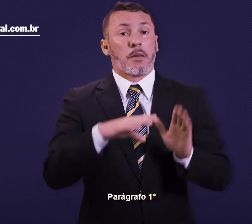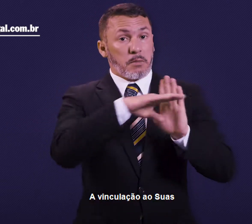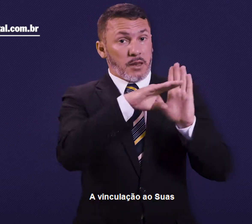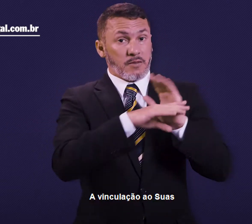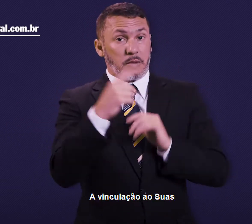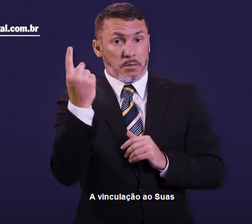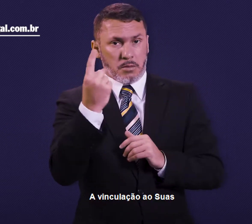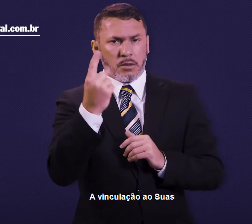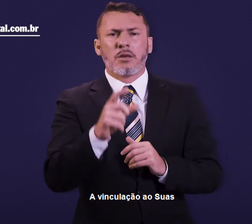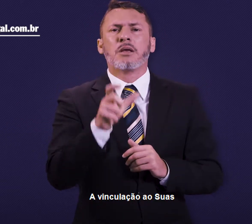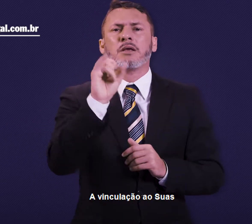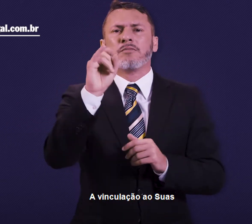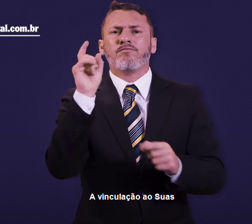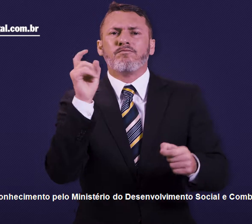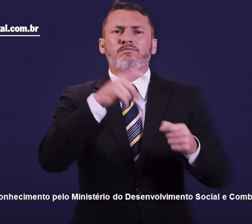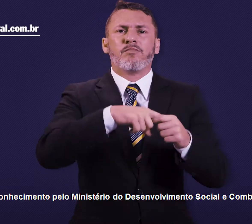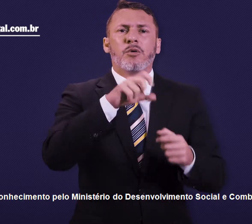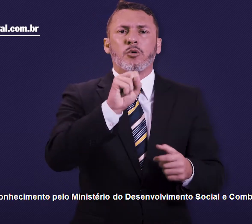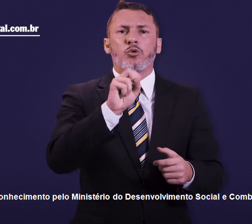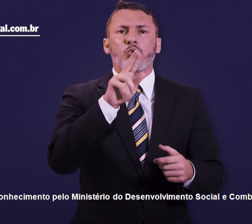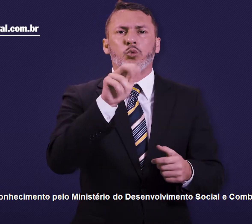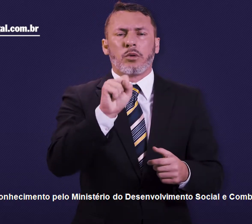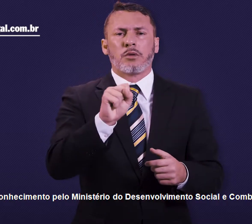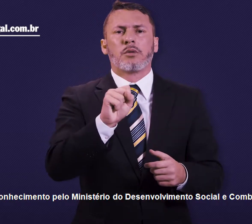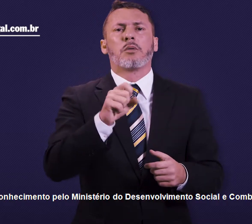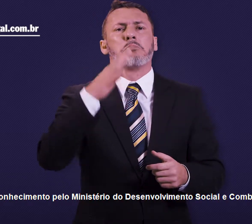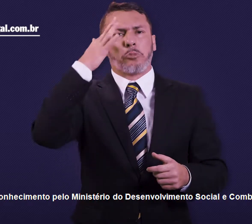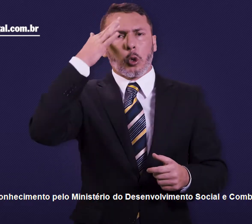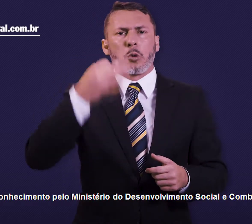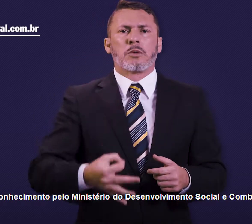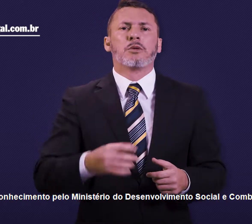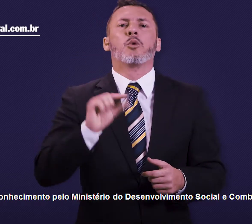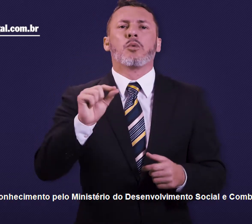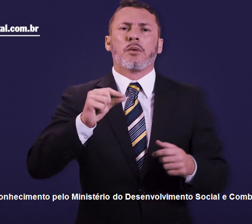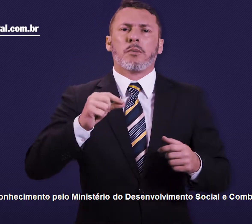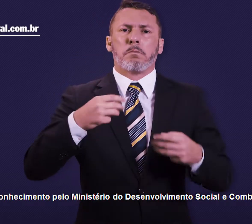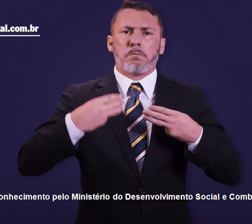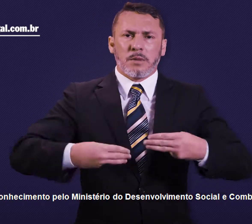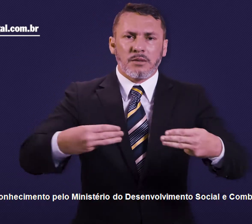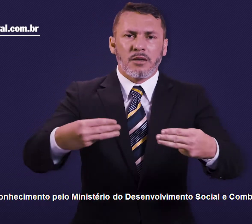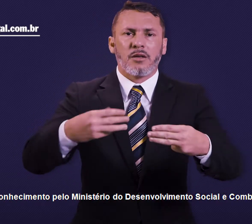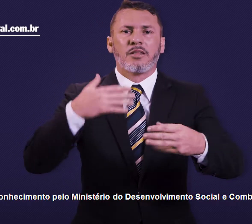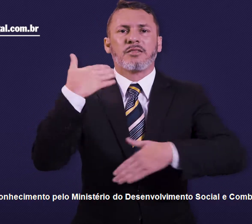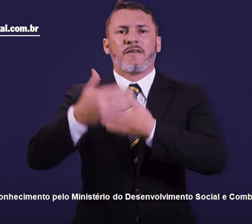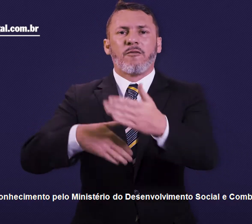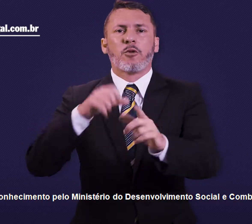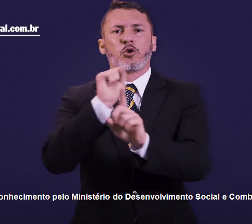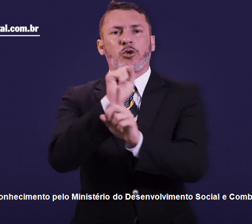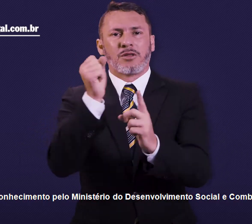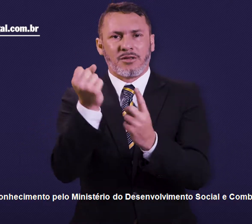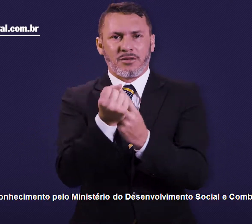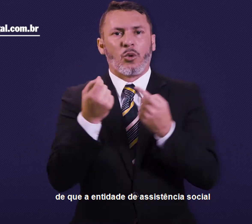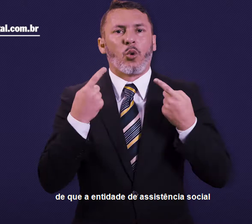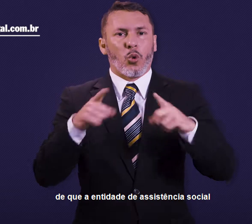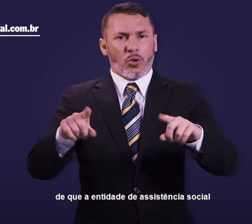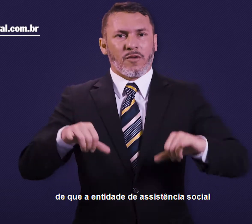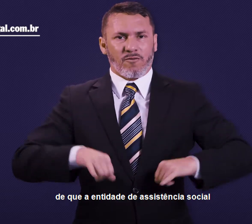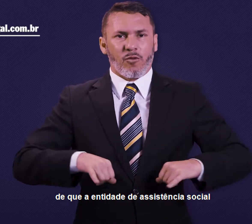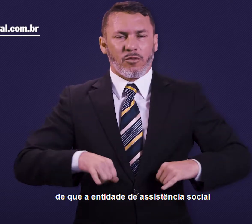A vinculação ao SUAS é o reconhecimento pelo Ministério do Desenvolvimento Social e Combate à Fome de que a entidade